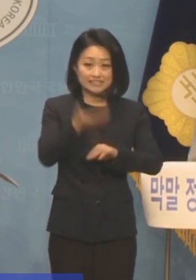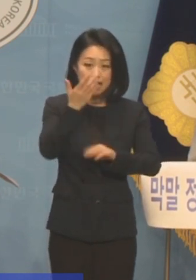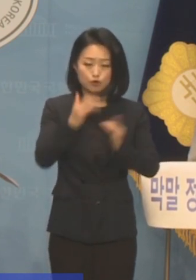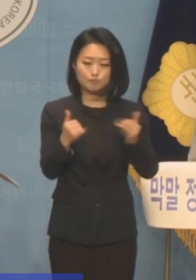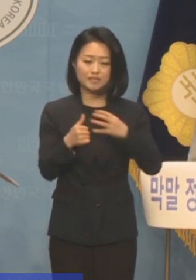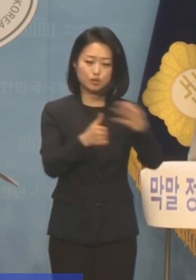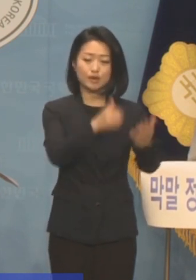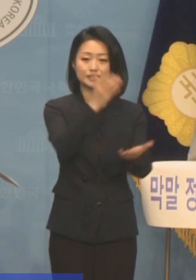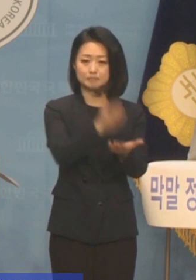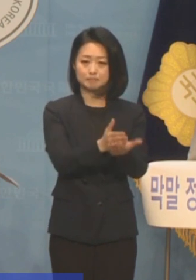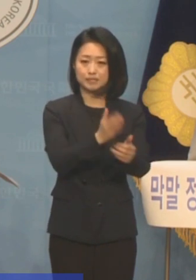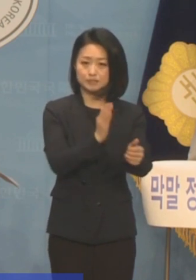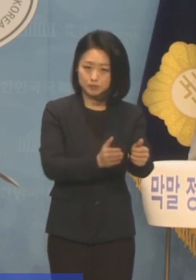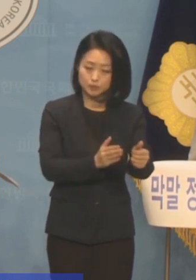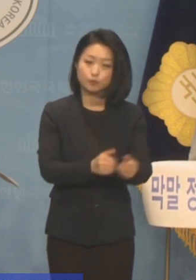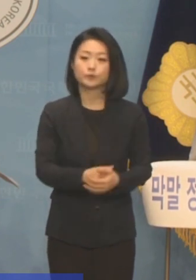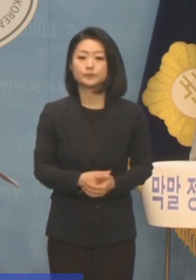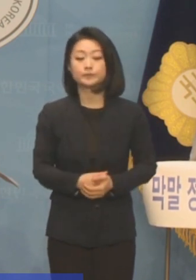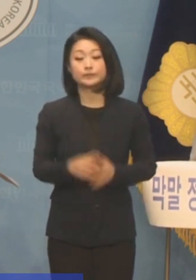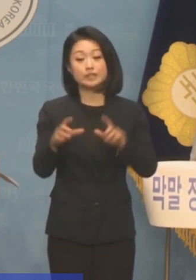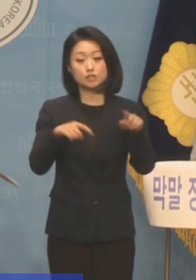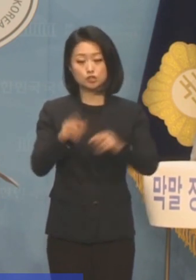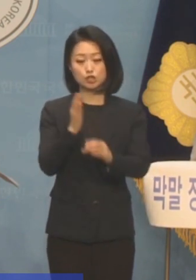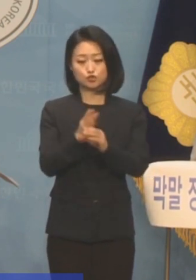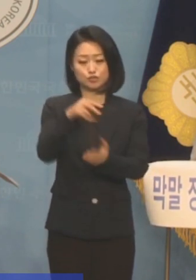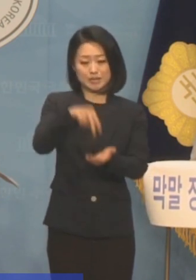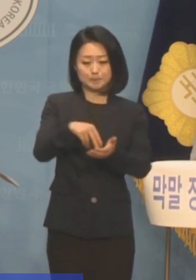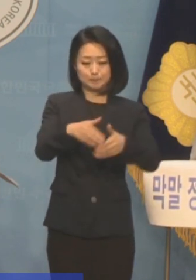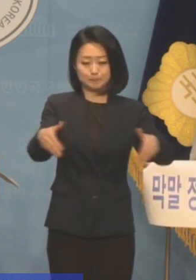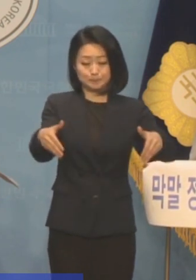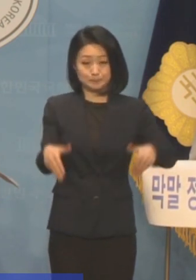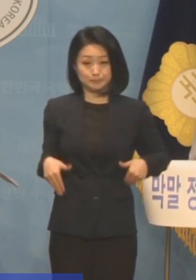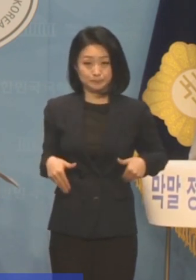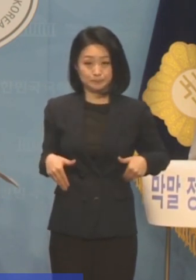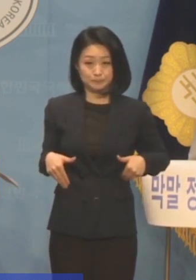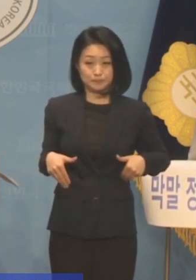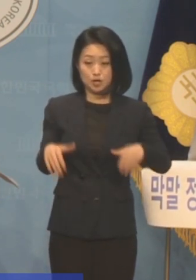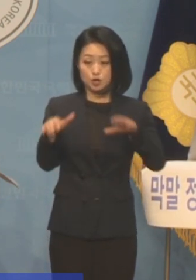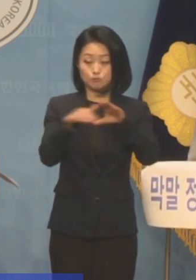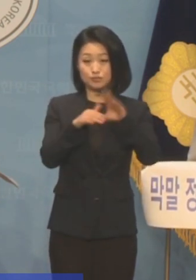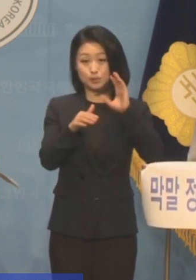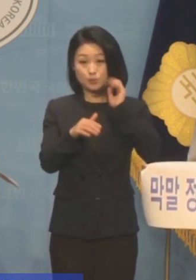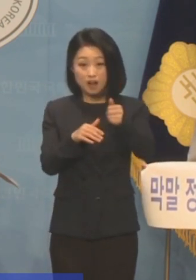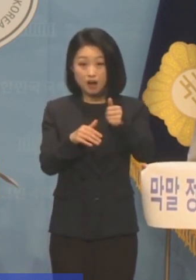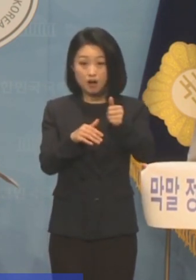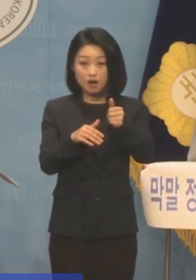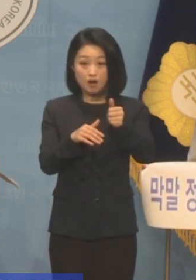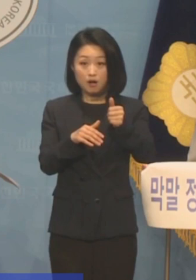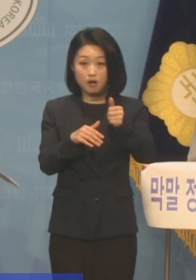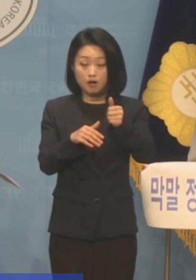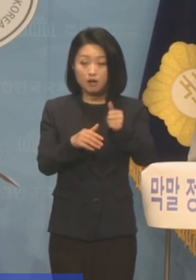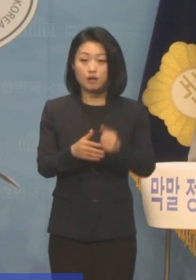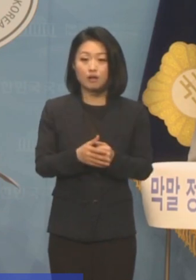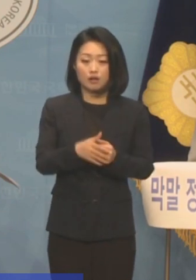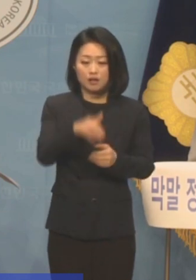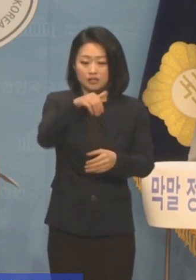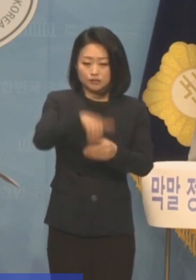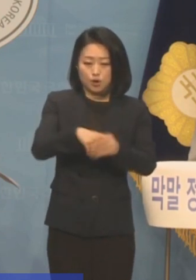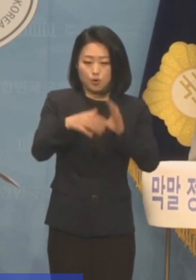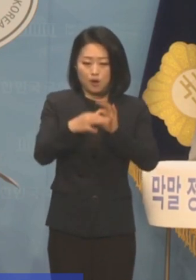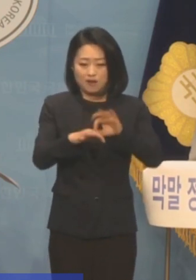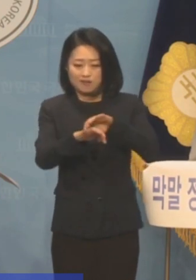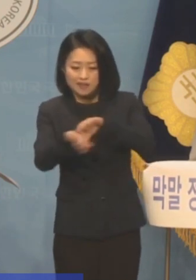마십시오 이런 때에 정치의 중립을 지켜야 할 전 문재인 대통령이 선거에 나와 더불어민주당을 위시한